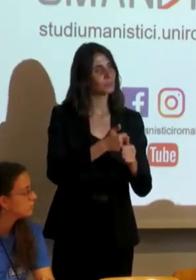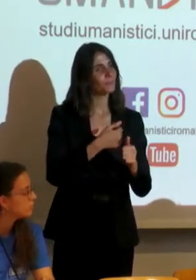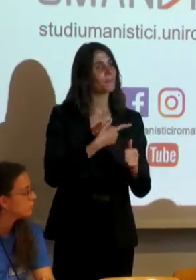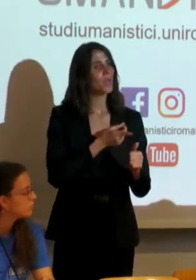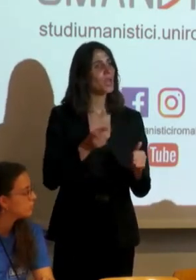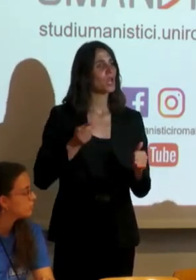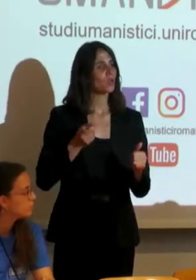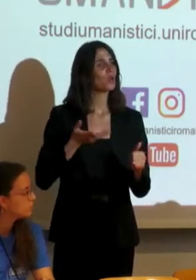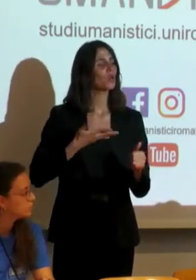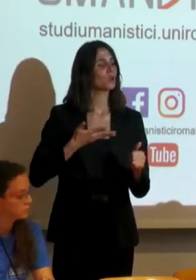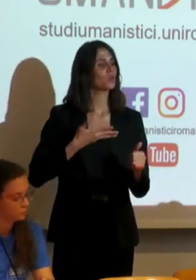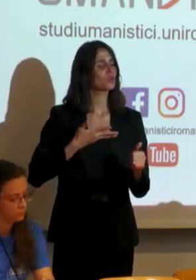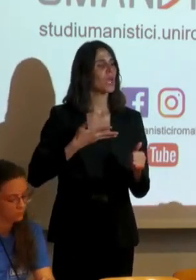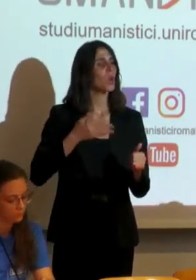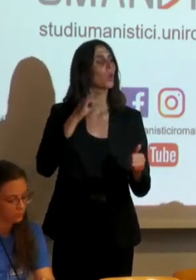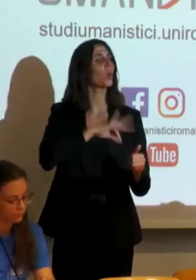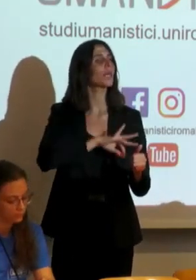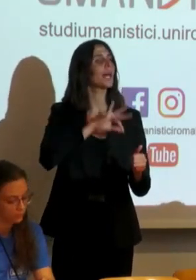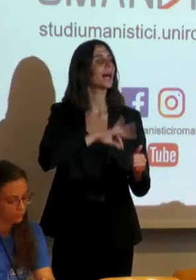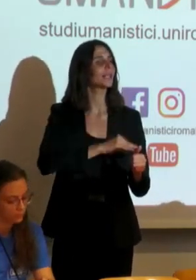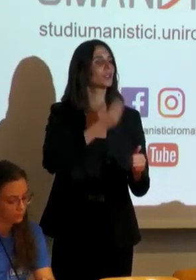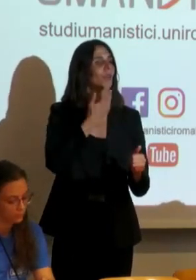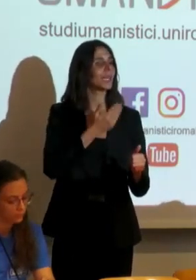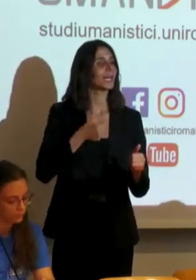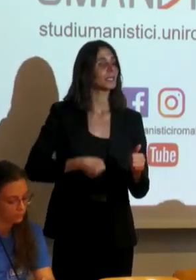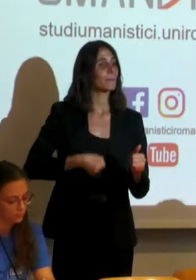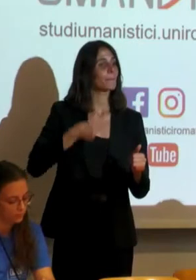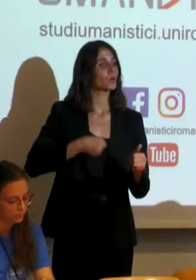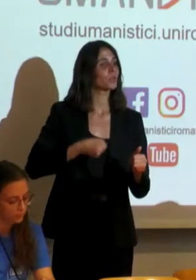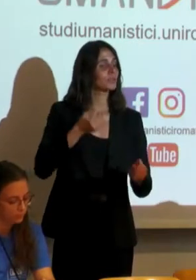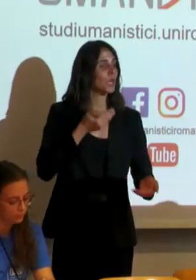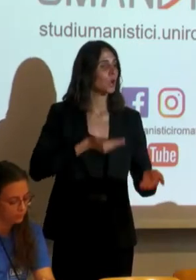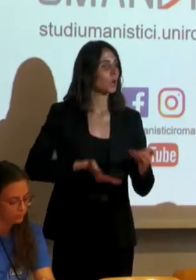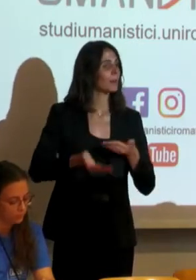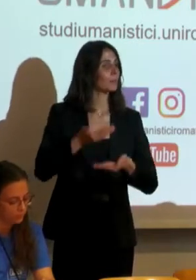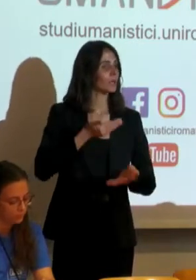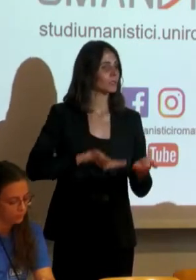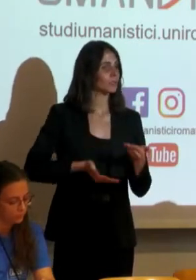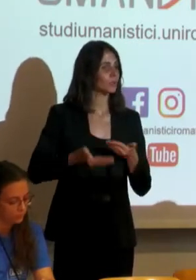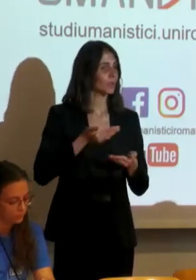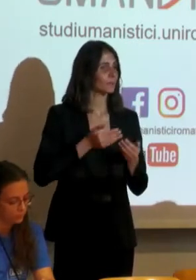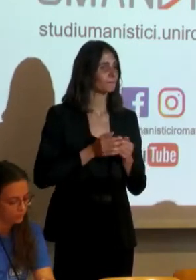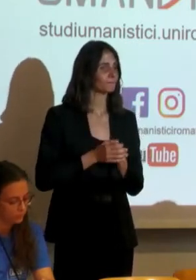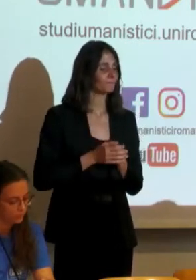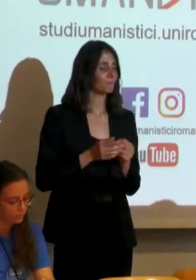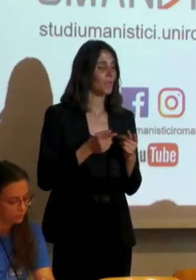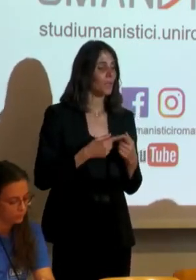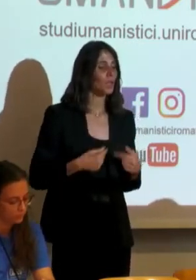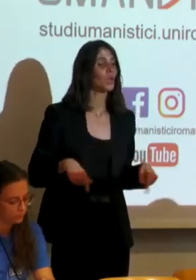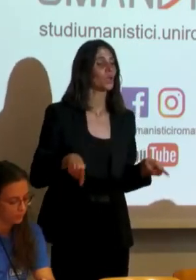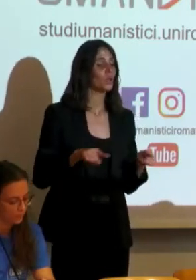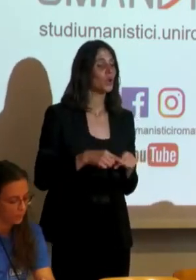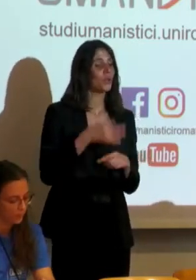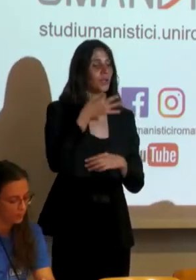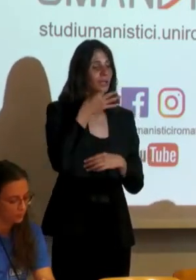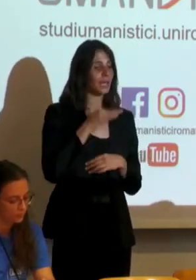di collaborazione in tal senso. E siamo in grado in particolar modo di intercettare i bisogni